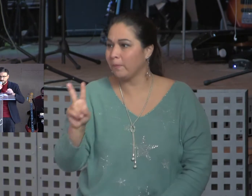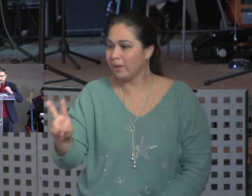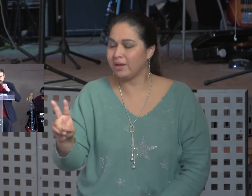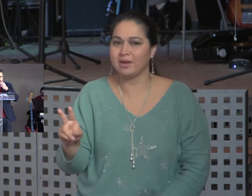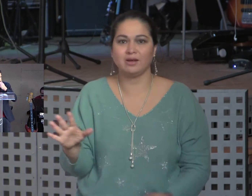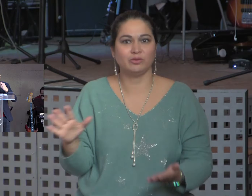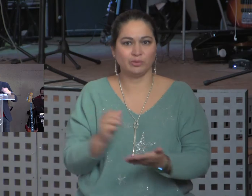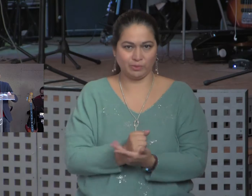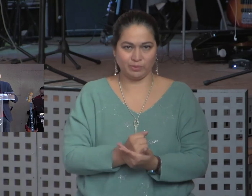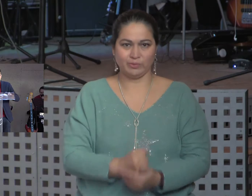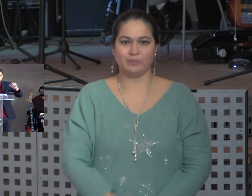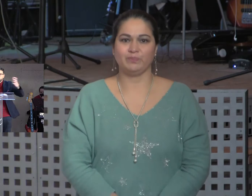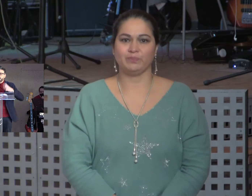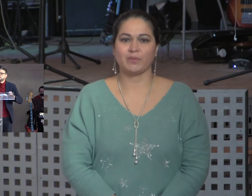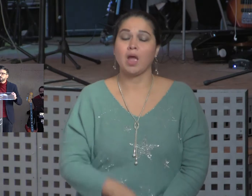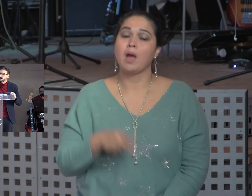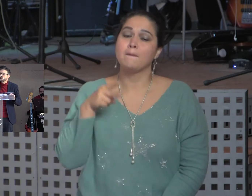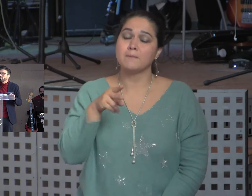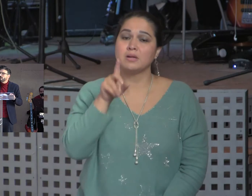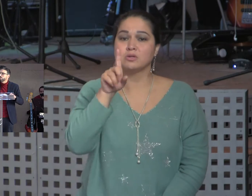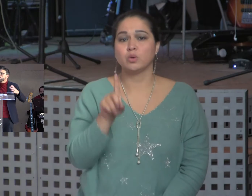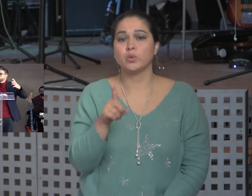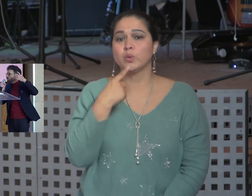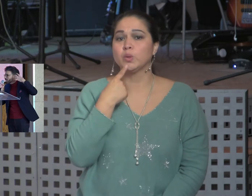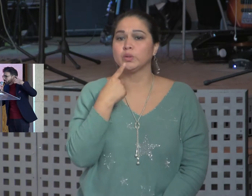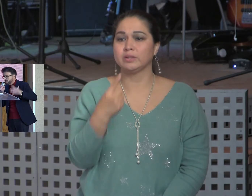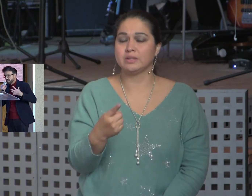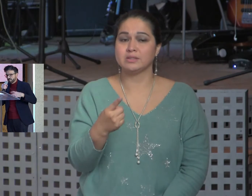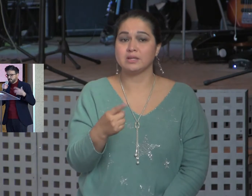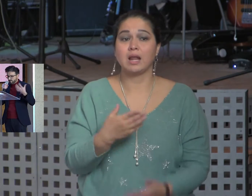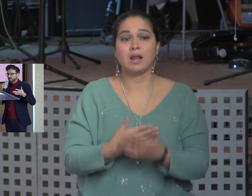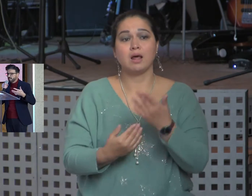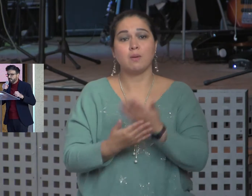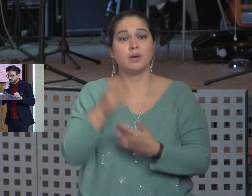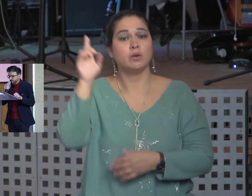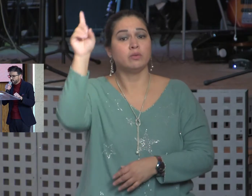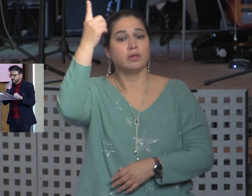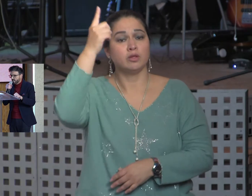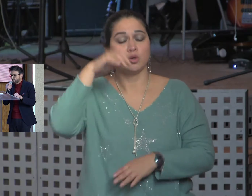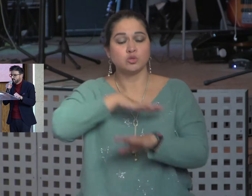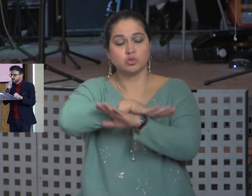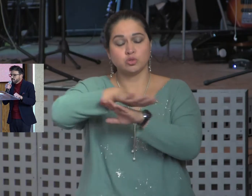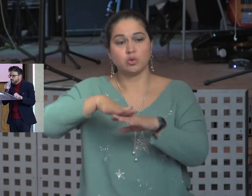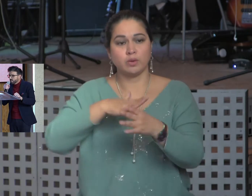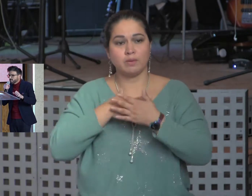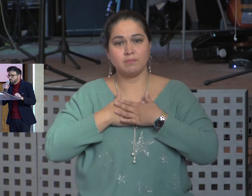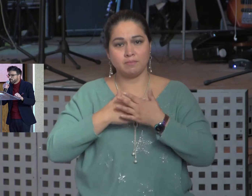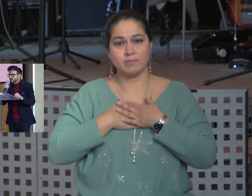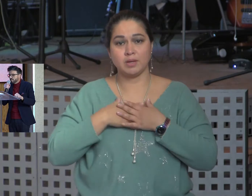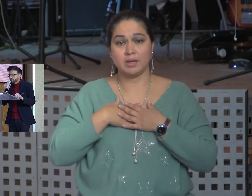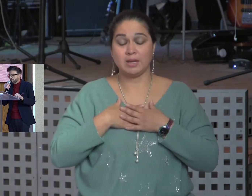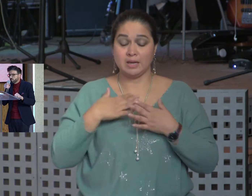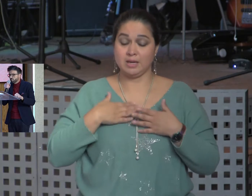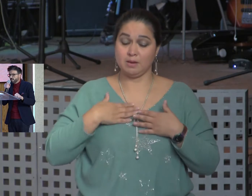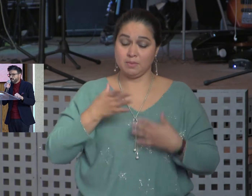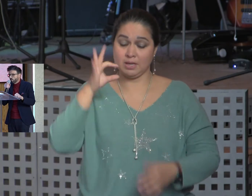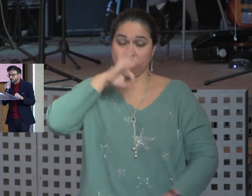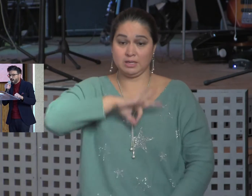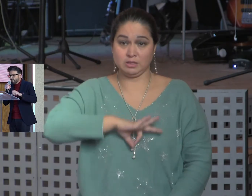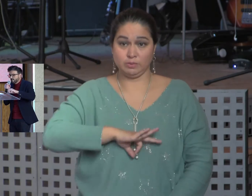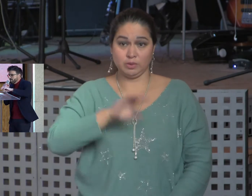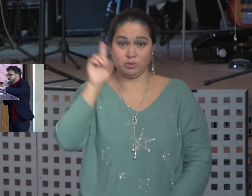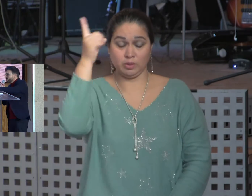1 dice, la mano de Jehová vino sobre mí, dice Ezequiel, y me llevó en el espíritu